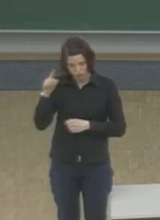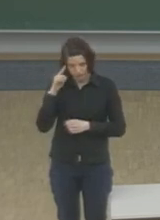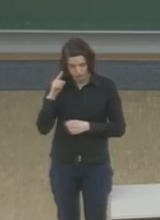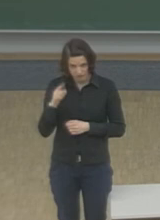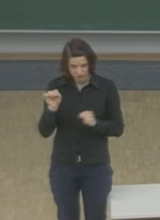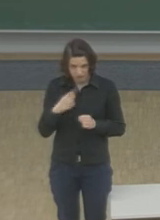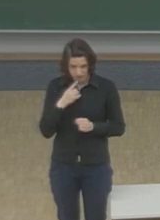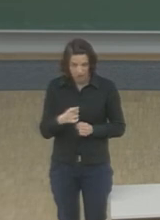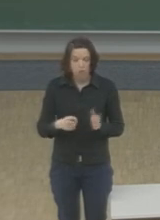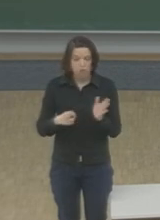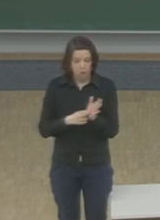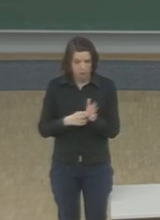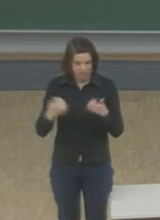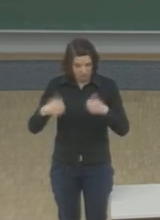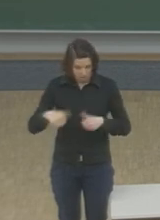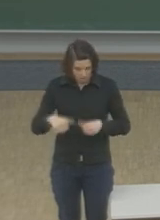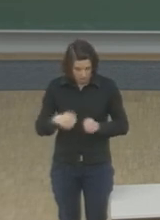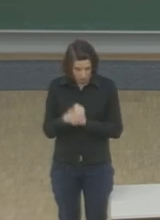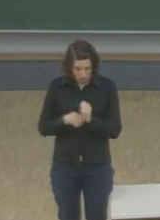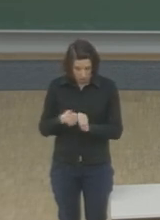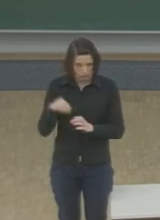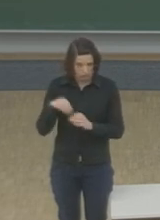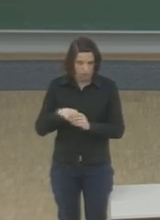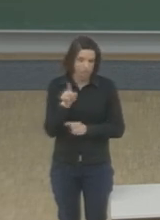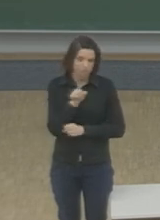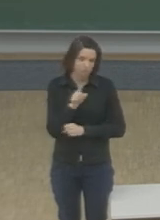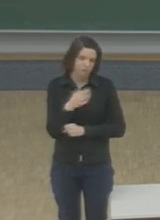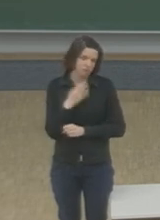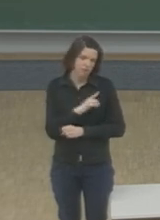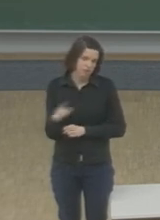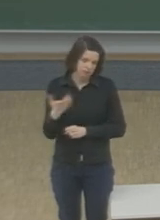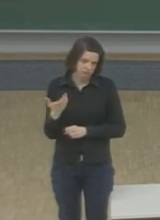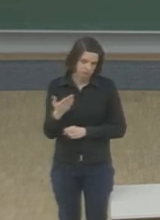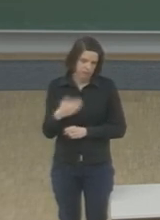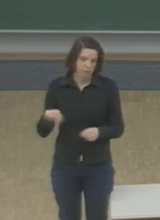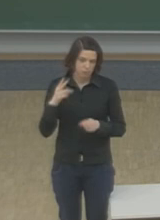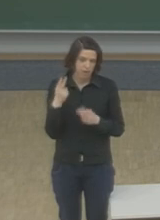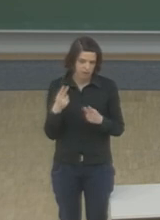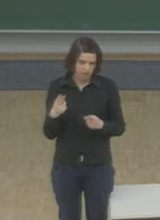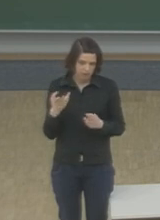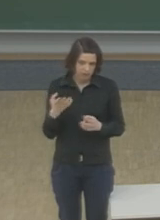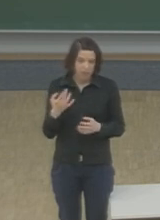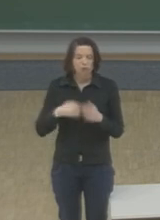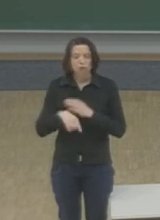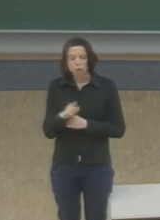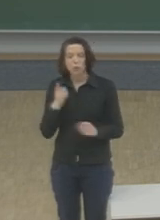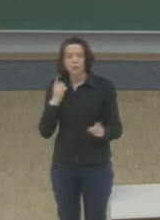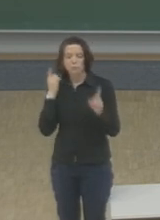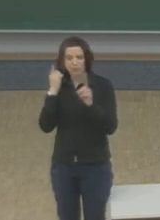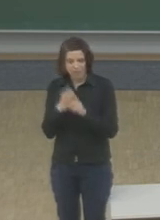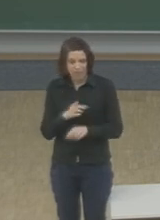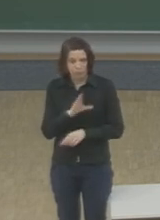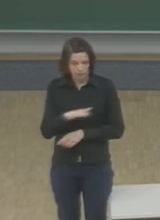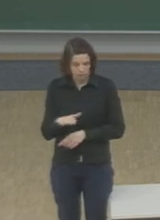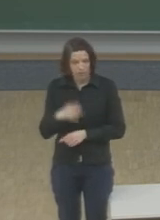normativ verbindliche Verpflichtung zu sehen, sondern vielmehr als in der bildenden Begegnung glaubhaft zu